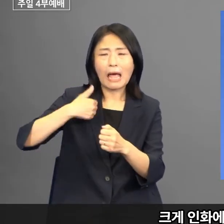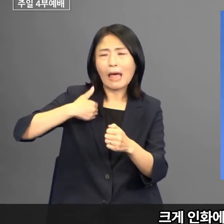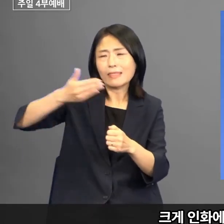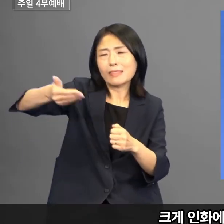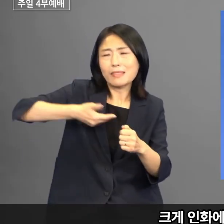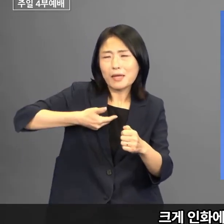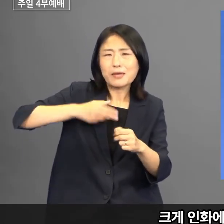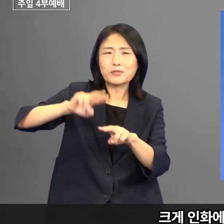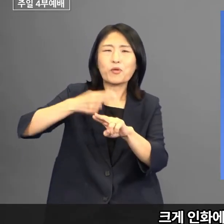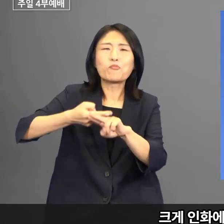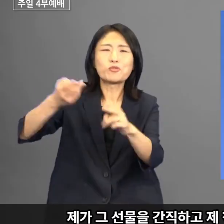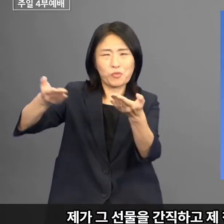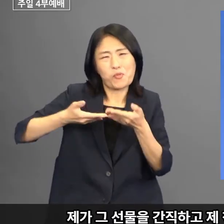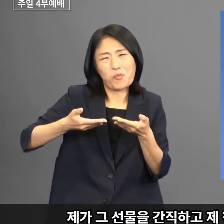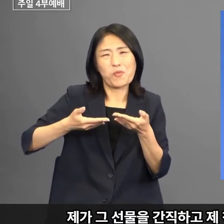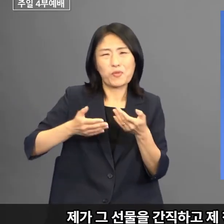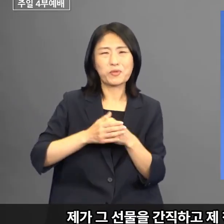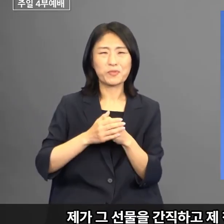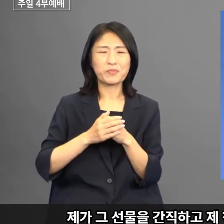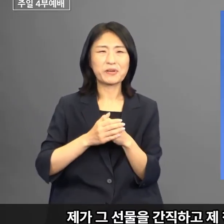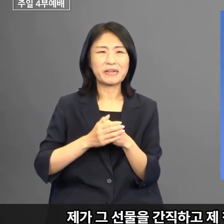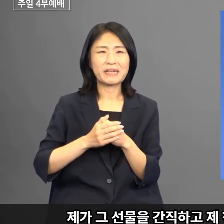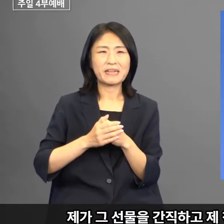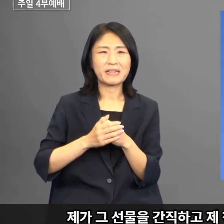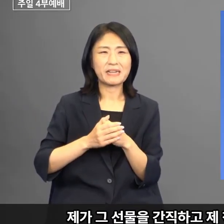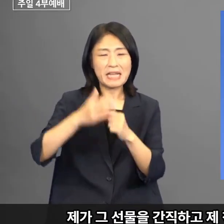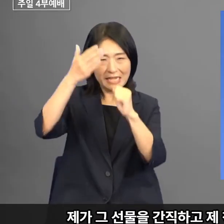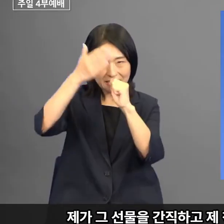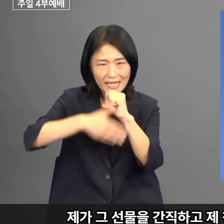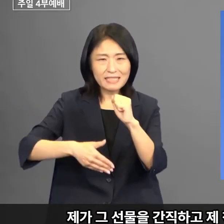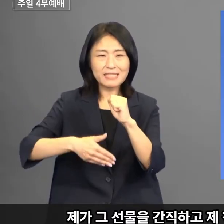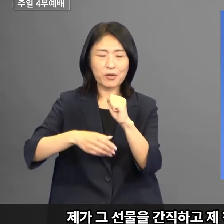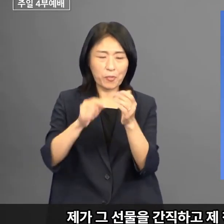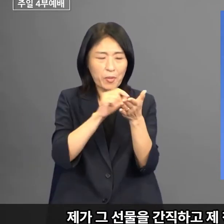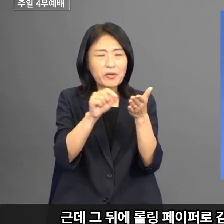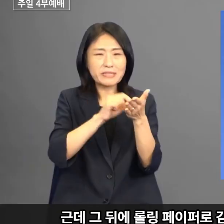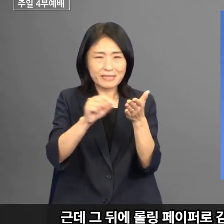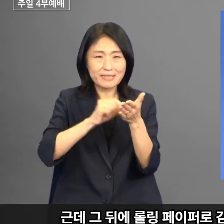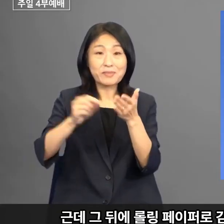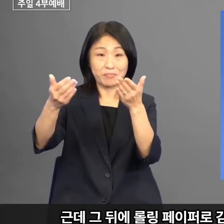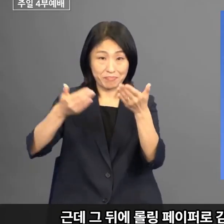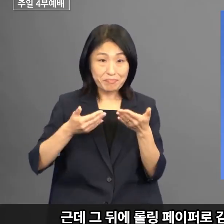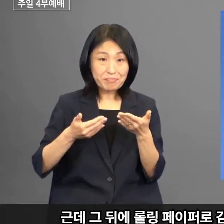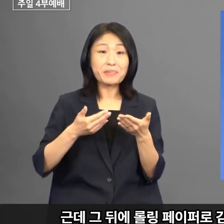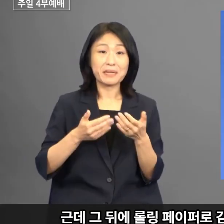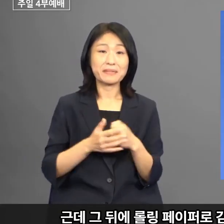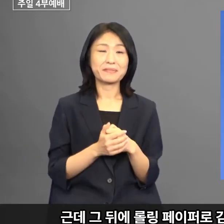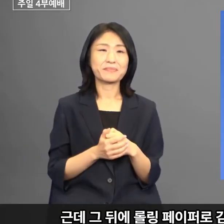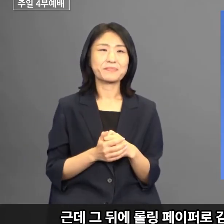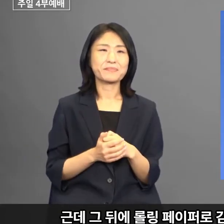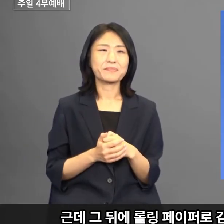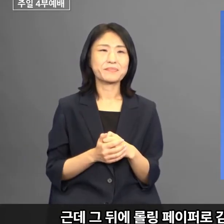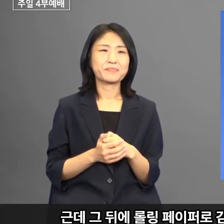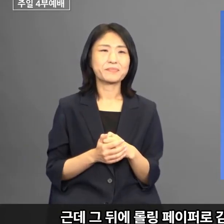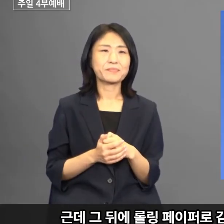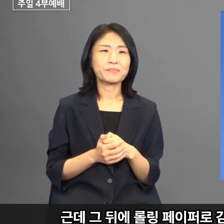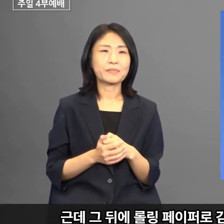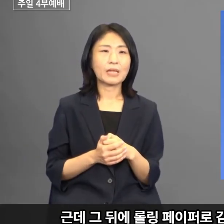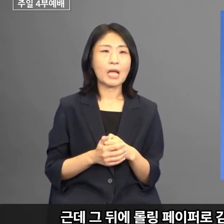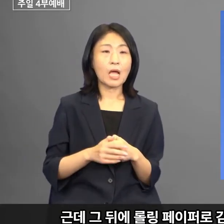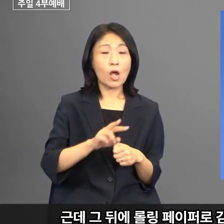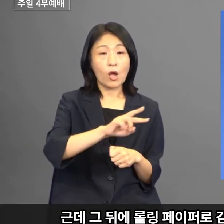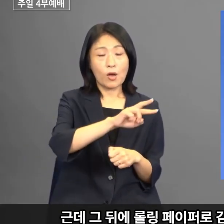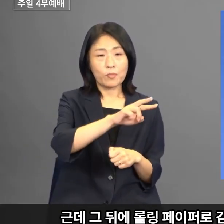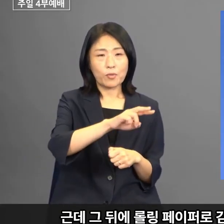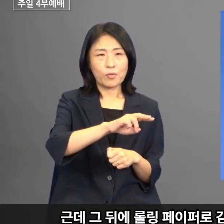그게 인화해서 주신 거예요. 제가 그 선물을 간직하고 제 책상에서 놓지 않고 보고 있어요. 근데 그 뒤에 롤링페이퍼로